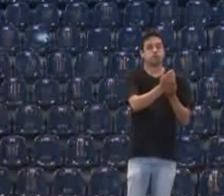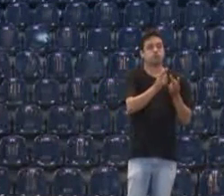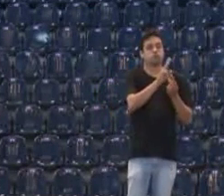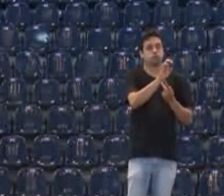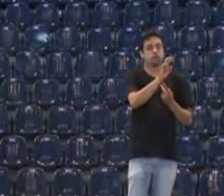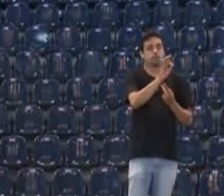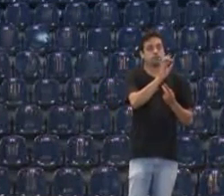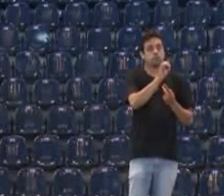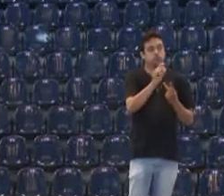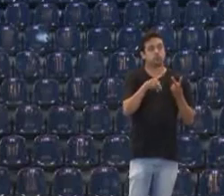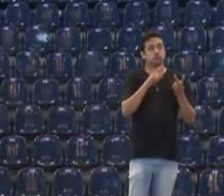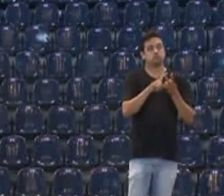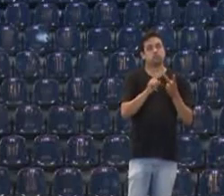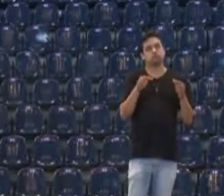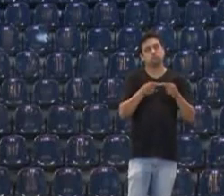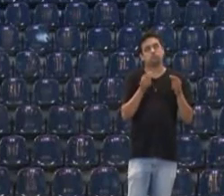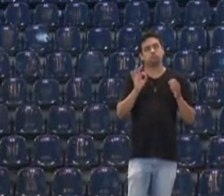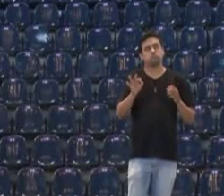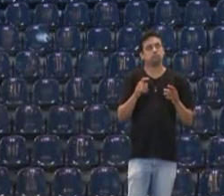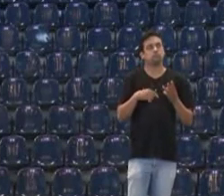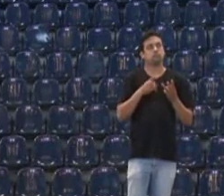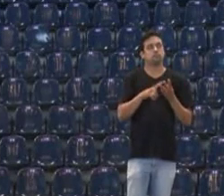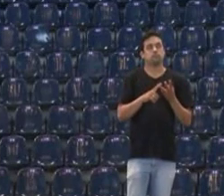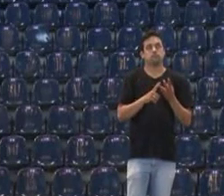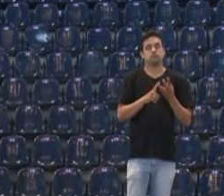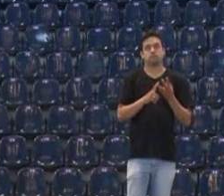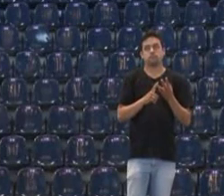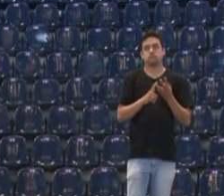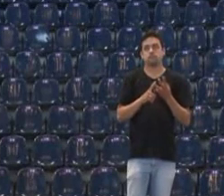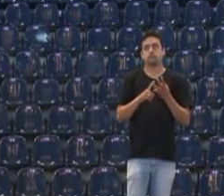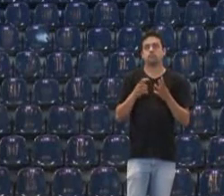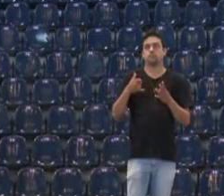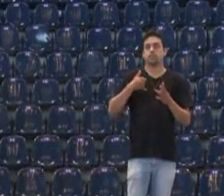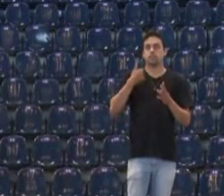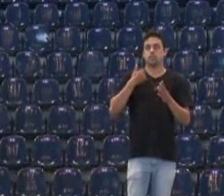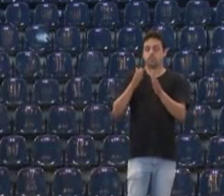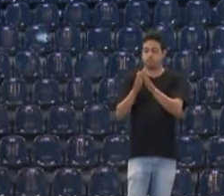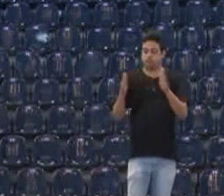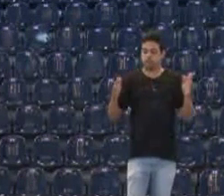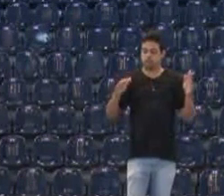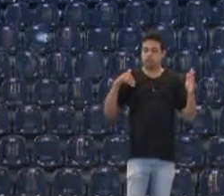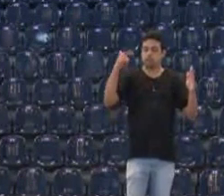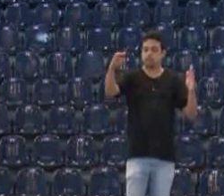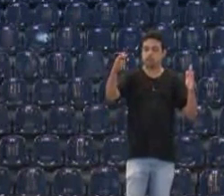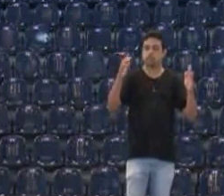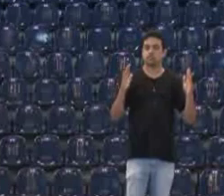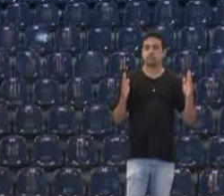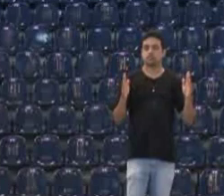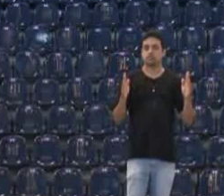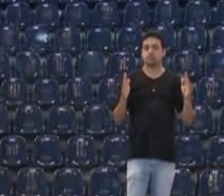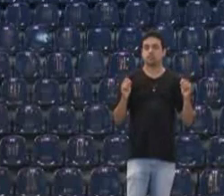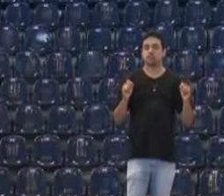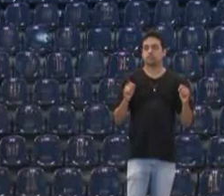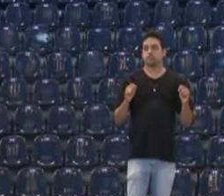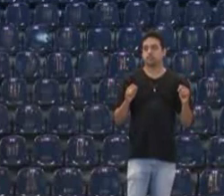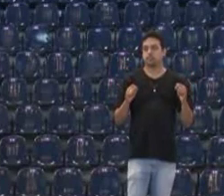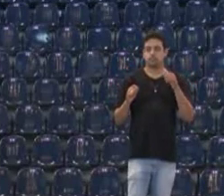juventude. Serve? Serve. Período após a infância, ó. Já foi uma linha já.